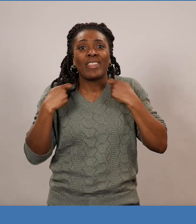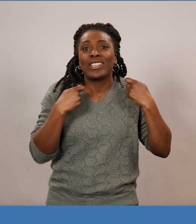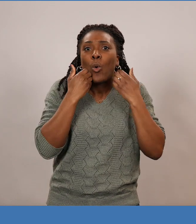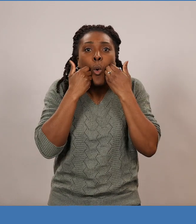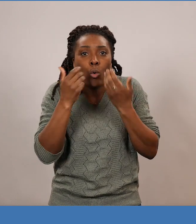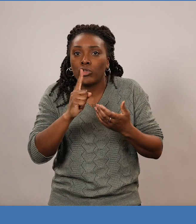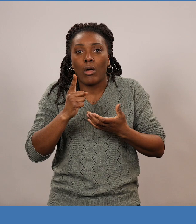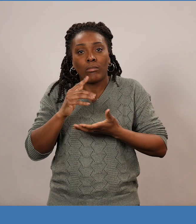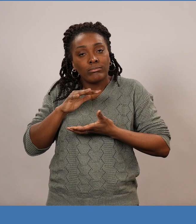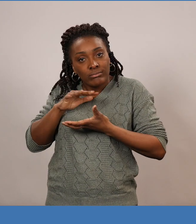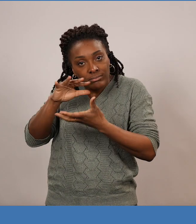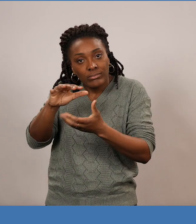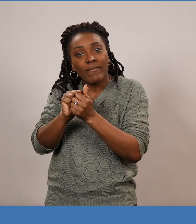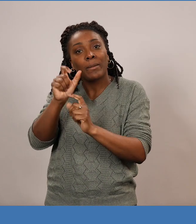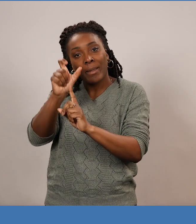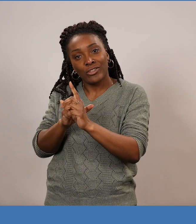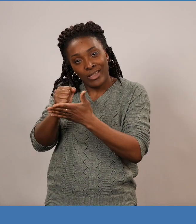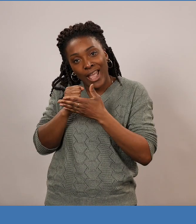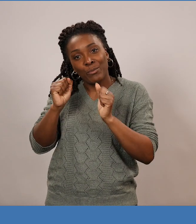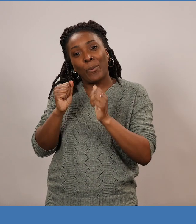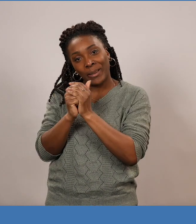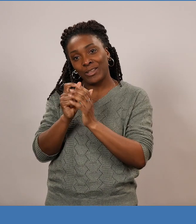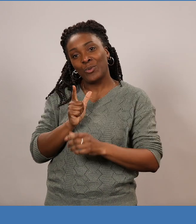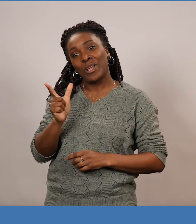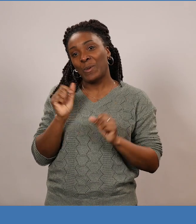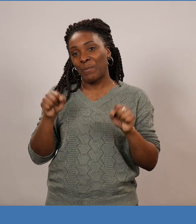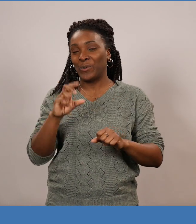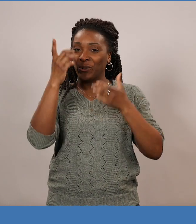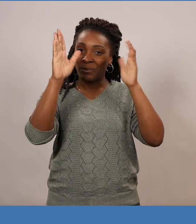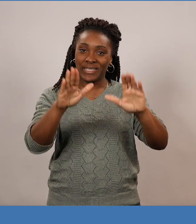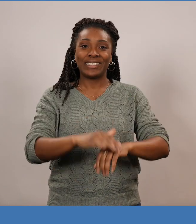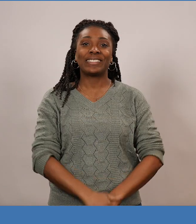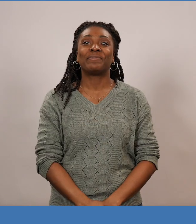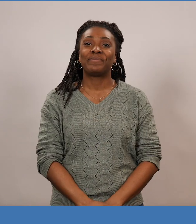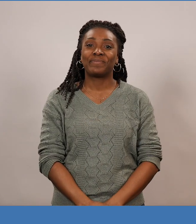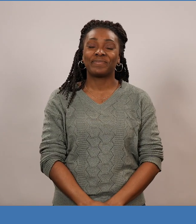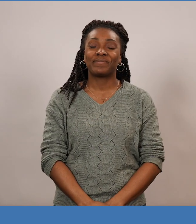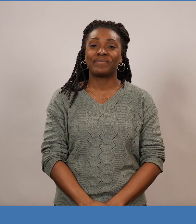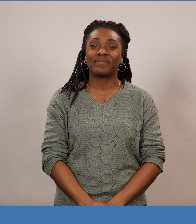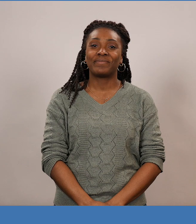tentations avec quelqu'un qui saura vous aider et qui saura prier avec vous. Que Dieu vous bénisse.